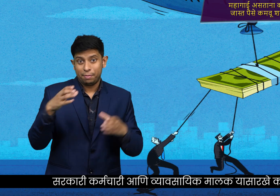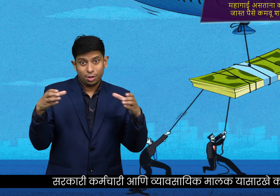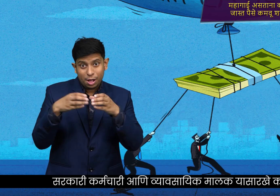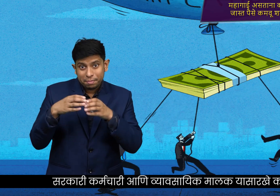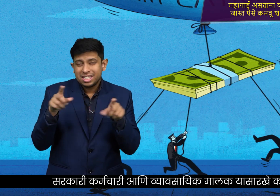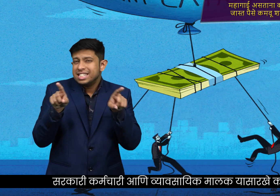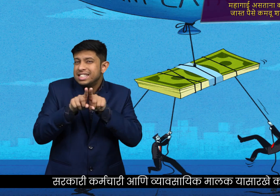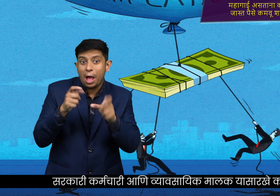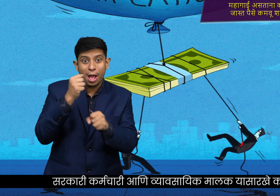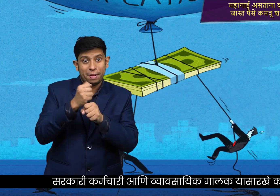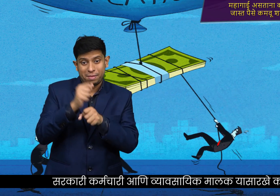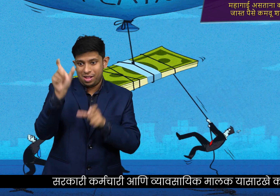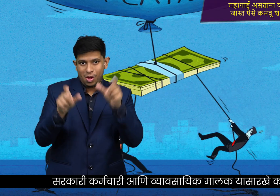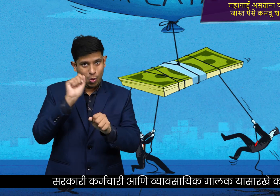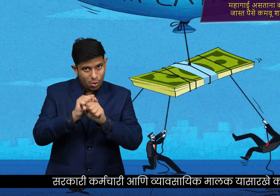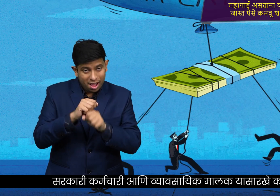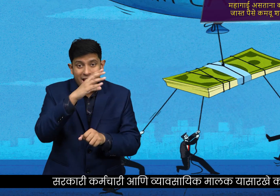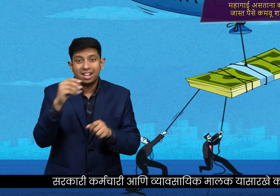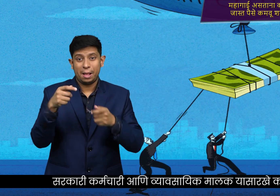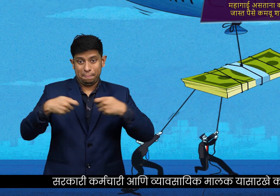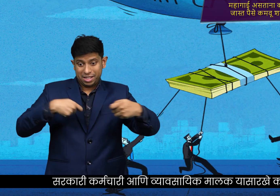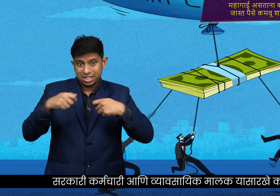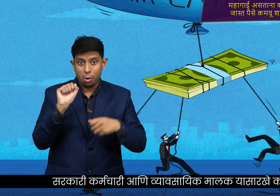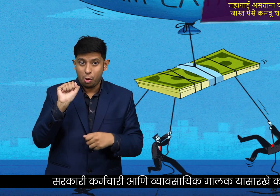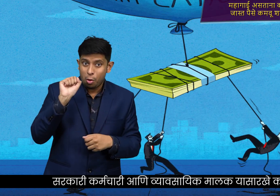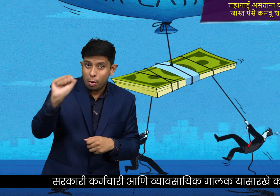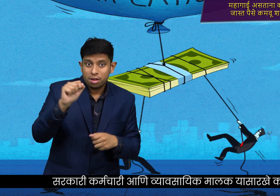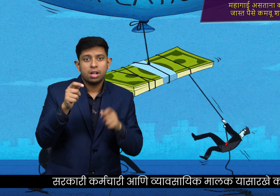सरकारी कर्मचारी आणि व्यावसायिक मालक यासारखे काही गट